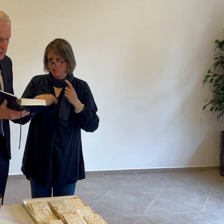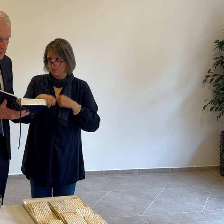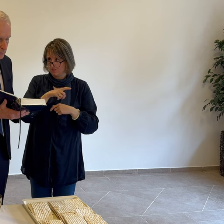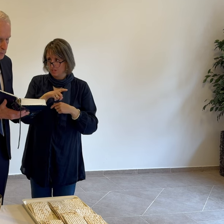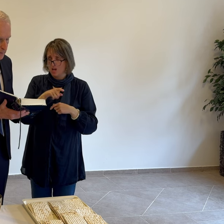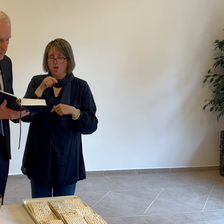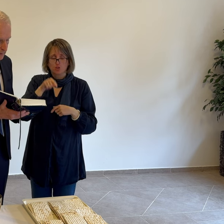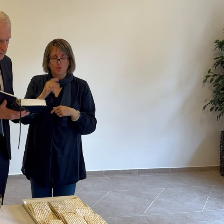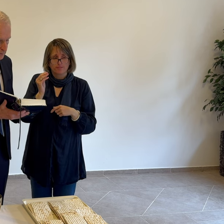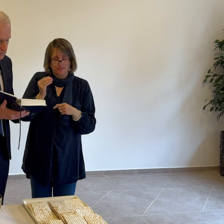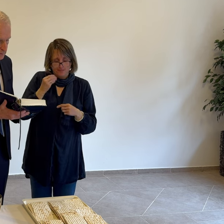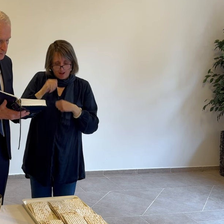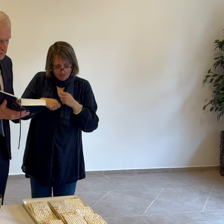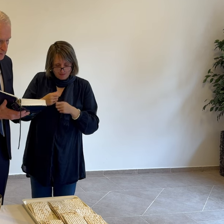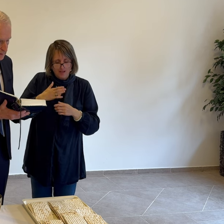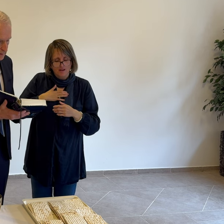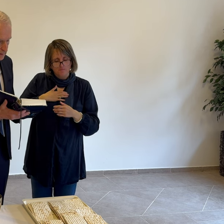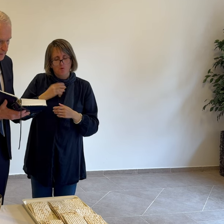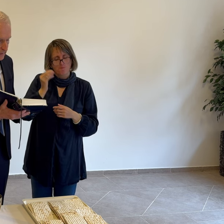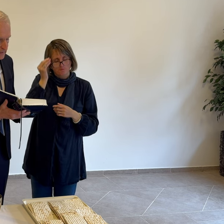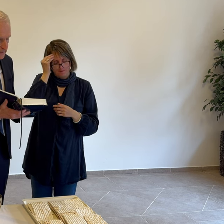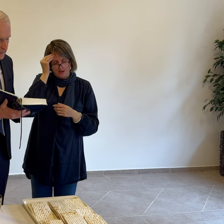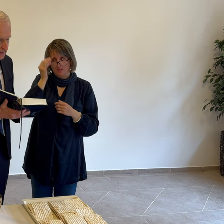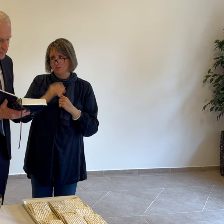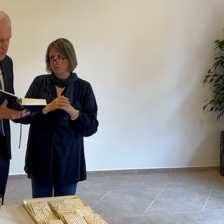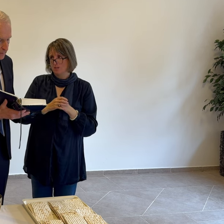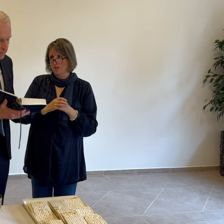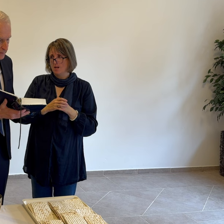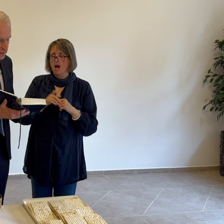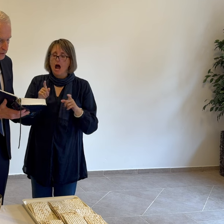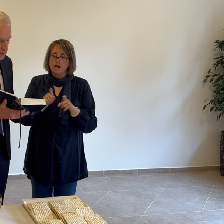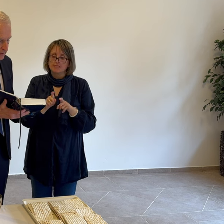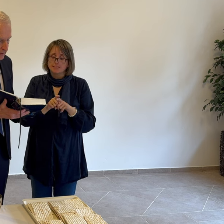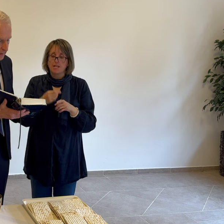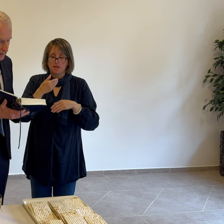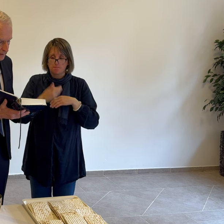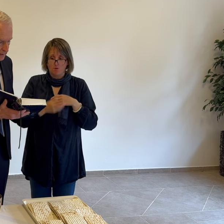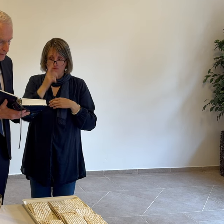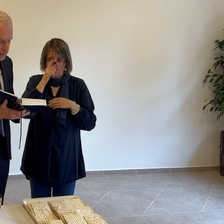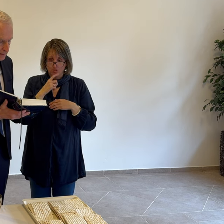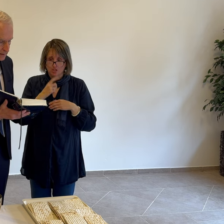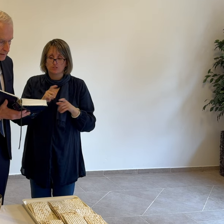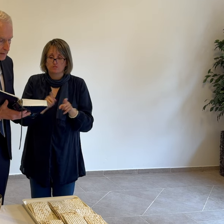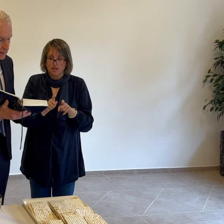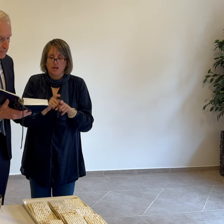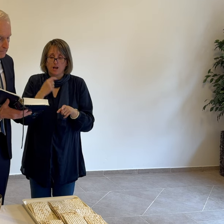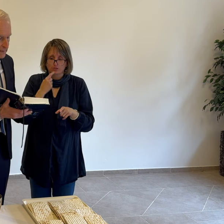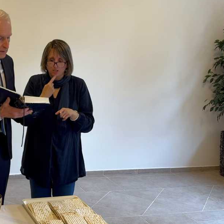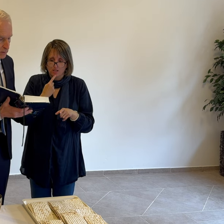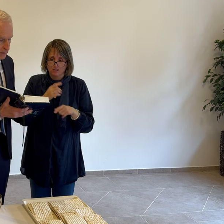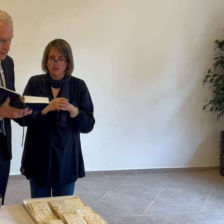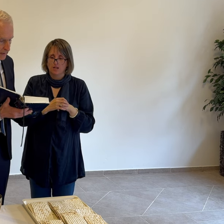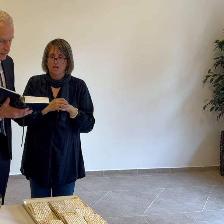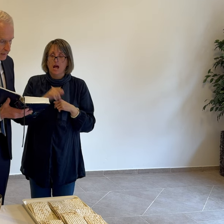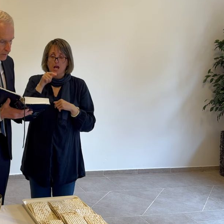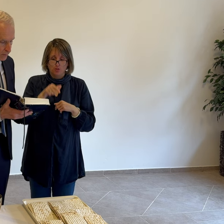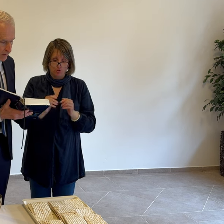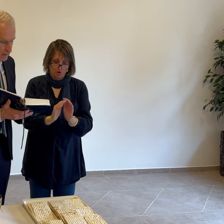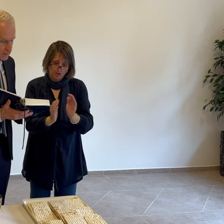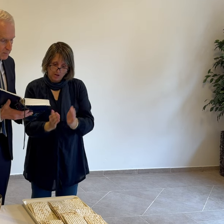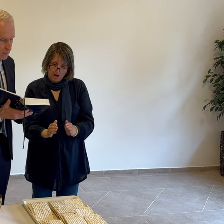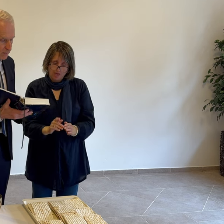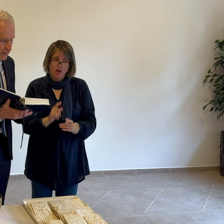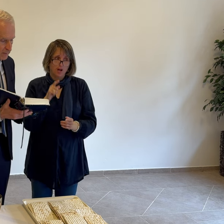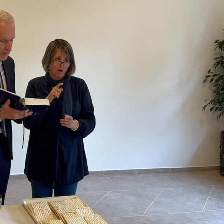čiňte na mou památku stejně vzal po večeři i kalich a řekl ento kalich je